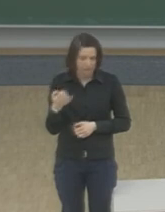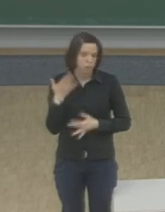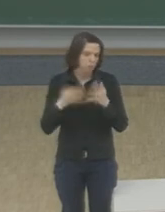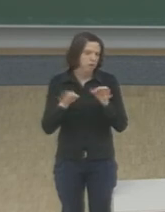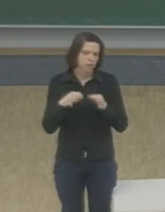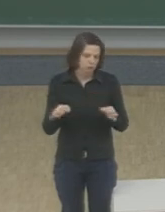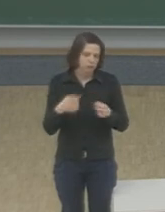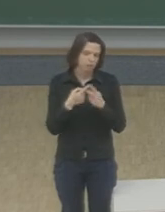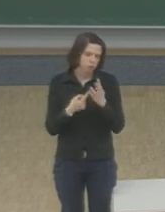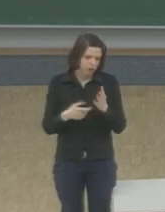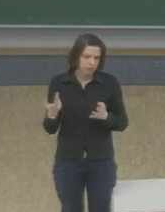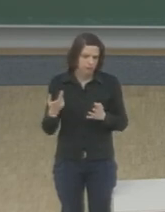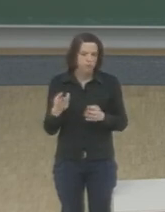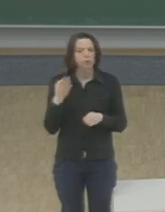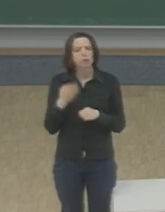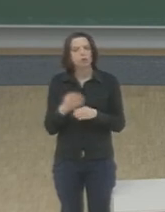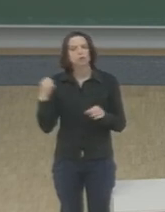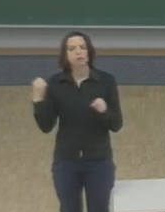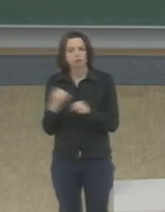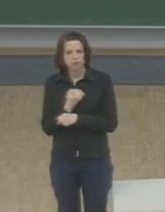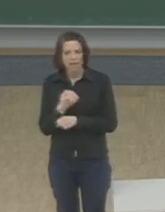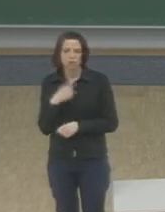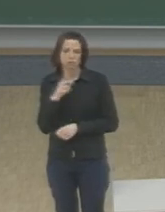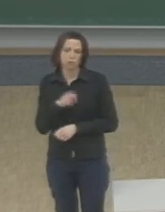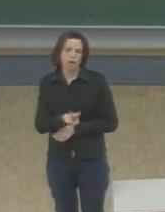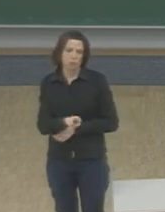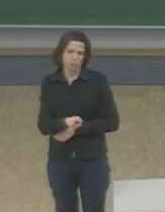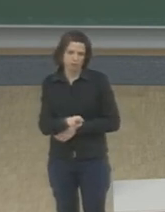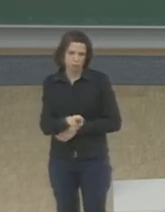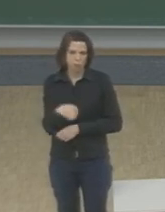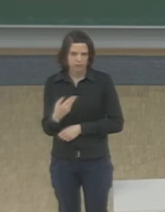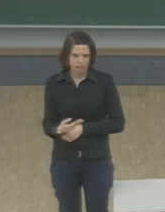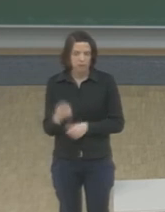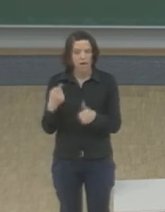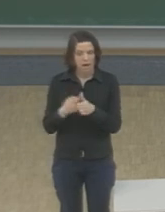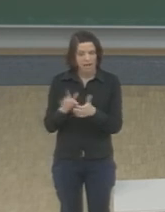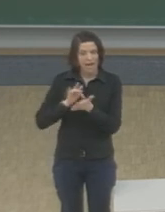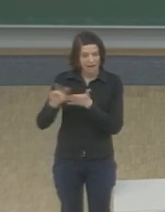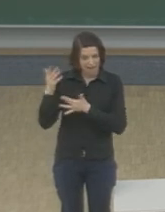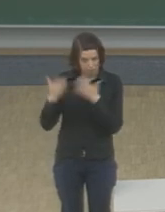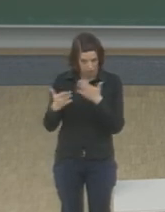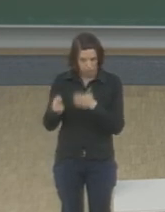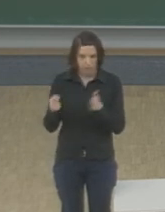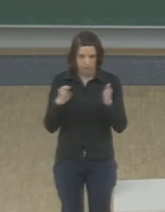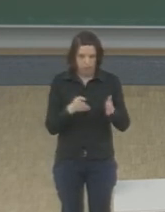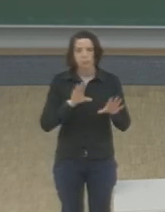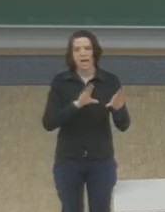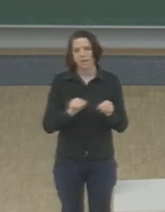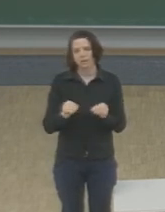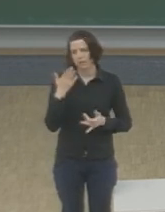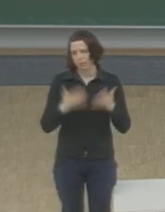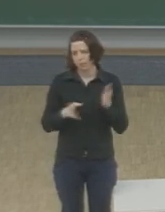die schon von Hans-Georg Steiner beschriebene False Dichotomie von reiner Mathematik und angewandter Mathematik auch weiterhin eine